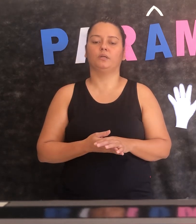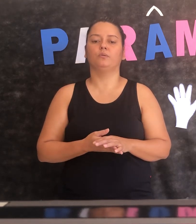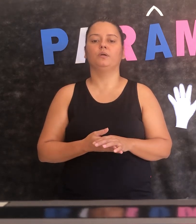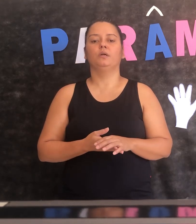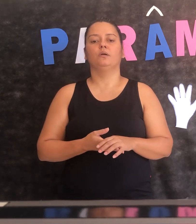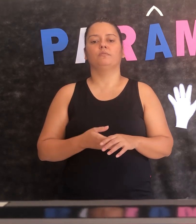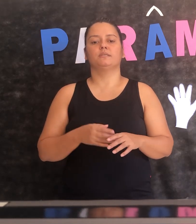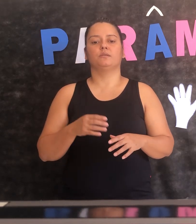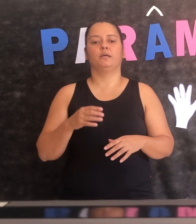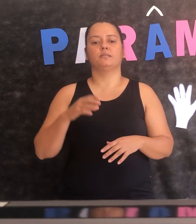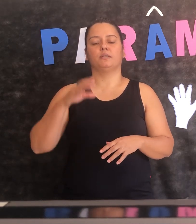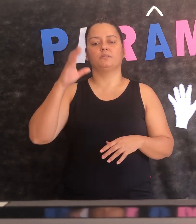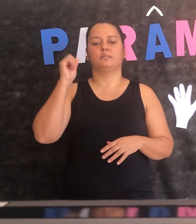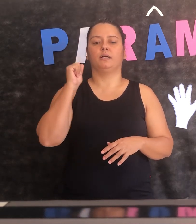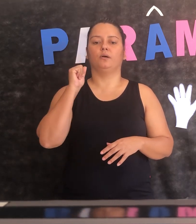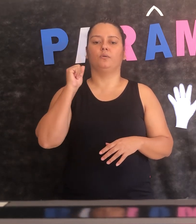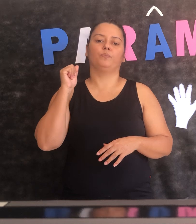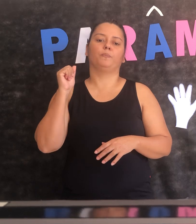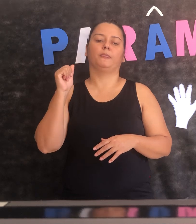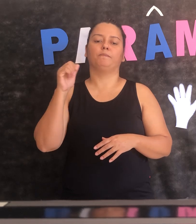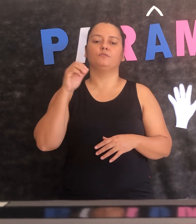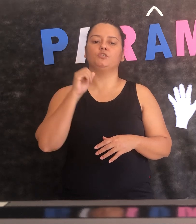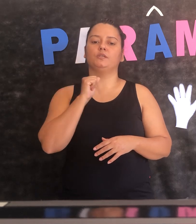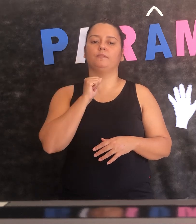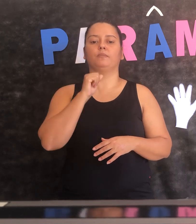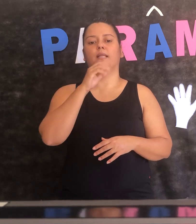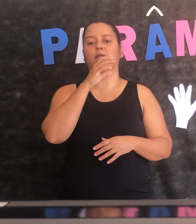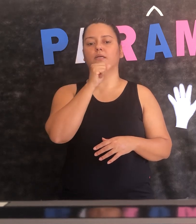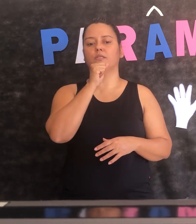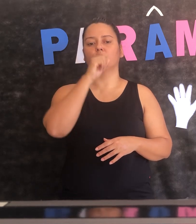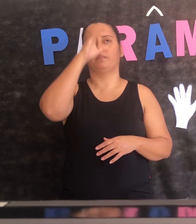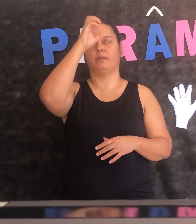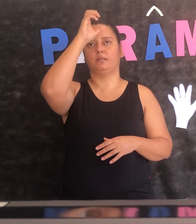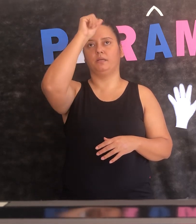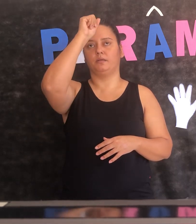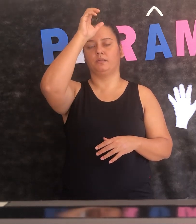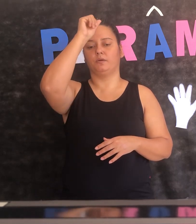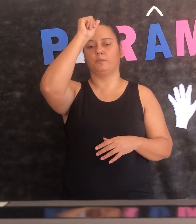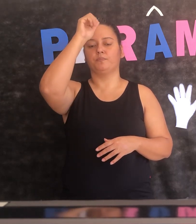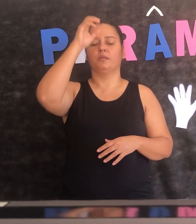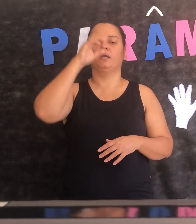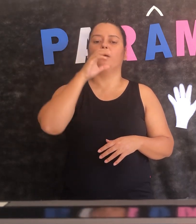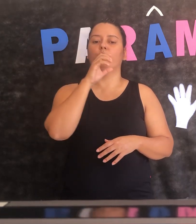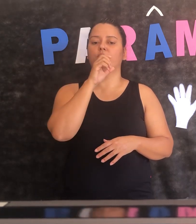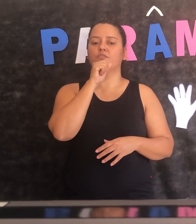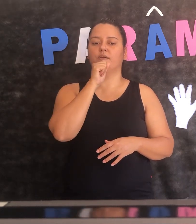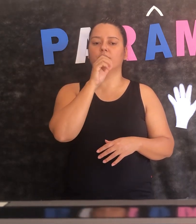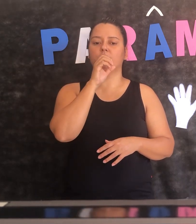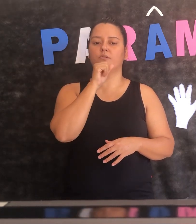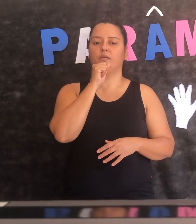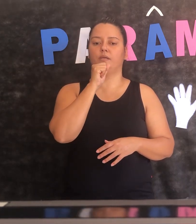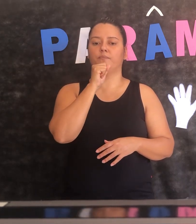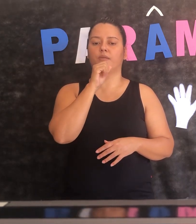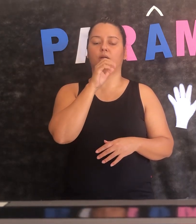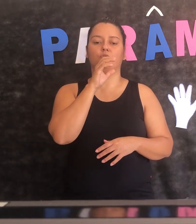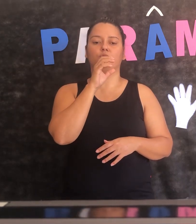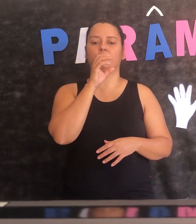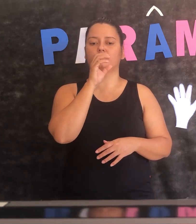Então, realizar um sinal de laranja ou aprender, então, o que diferencia o quê? A configuração de